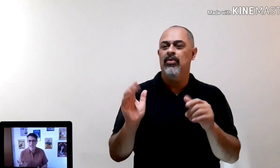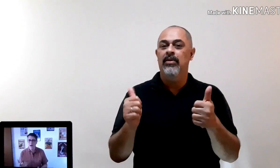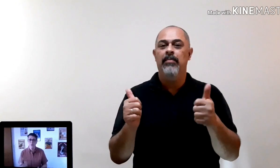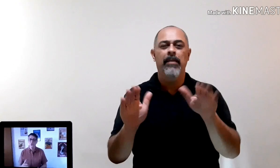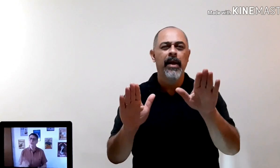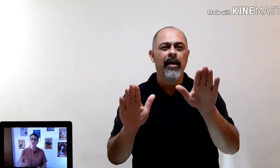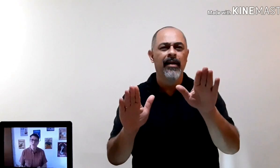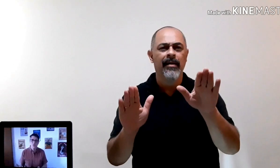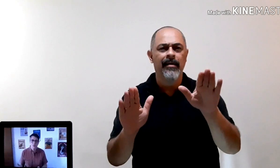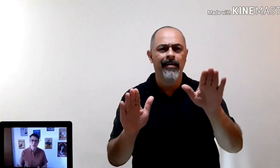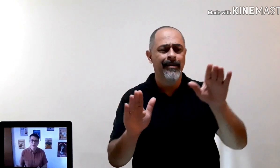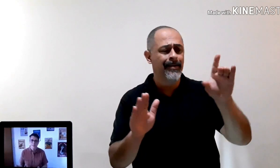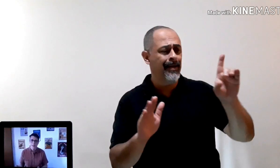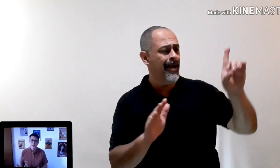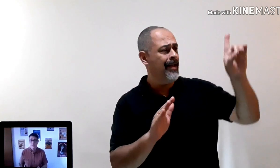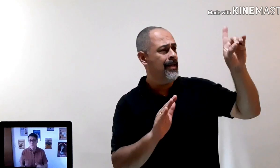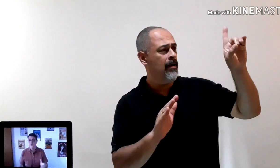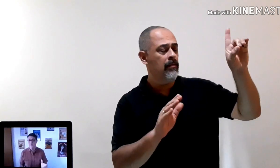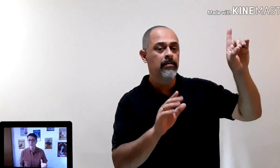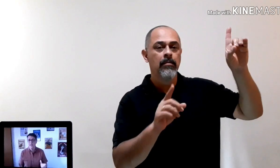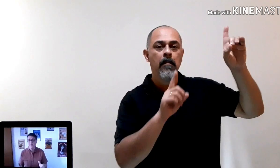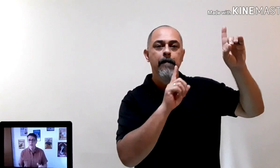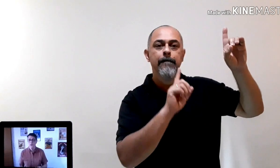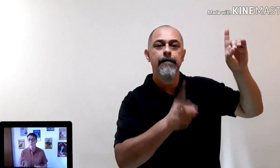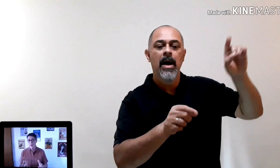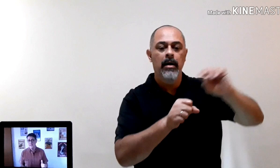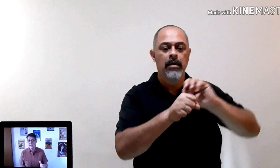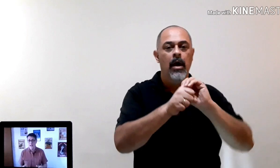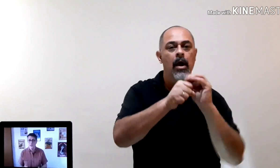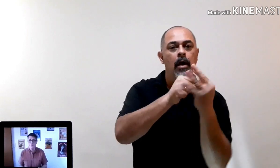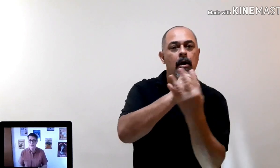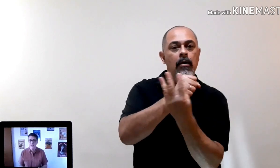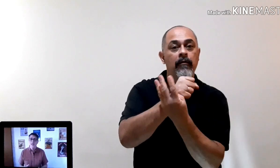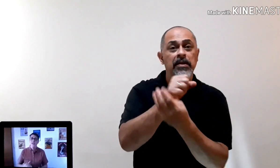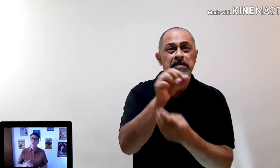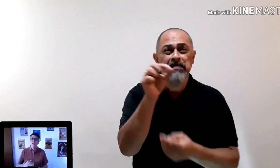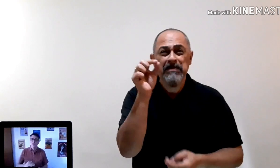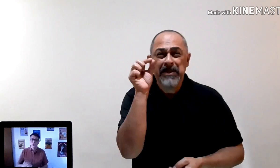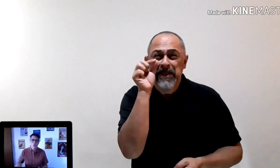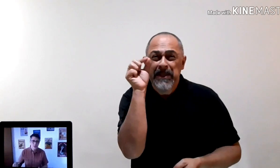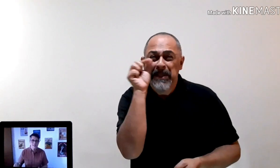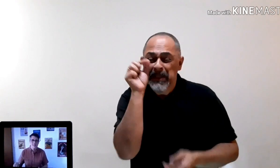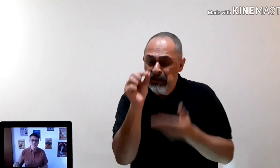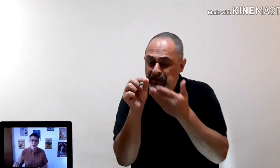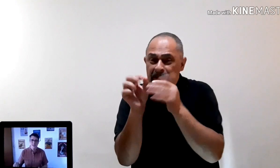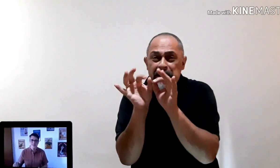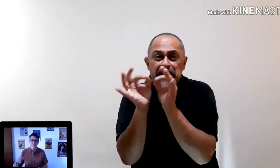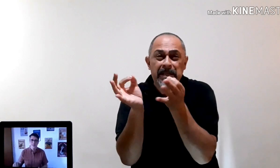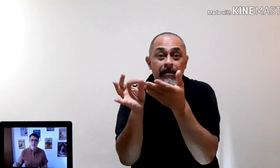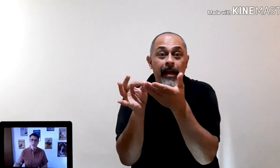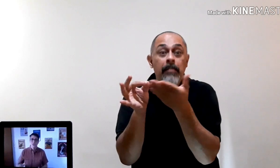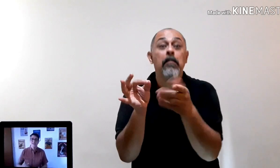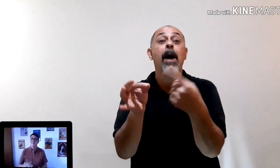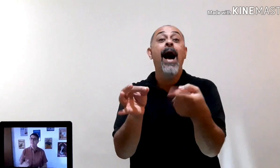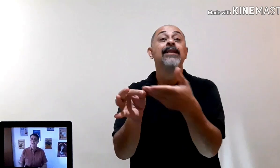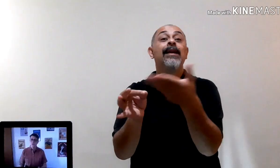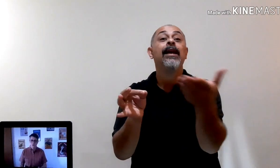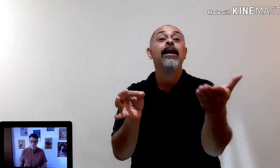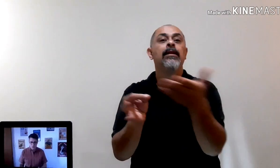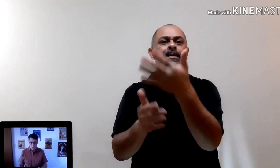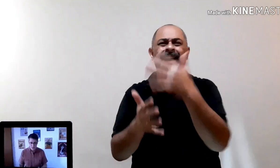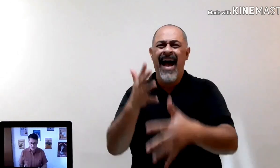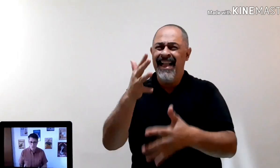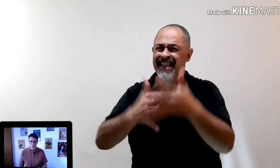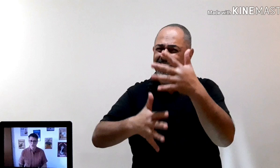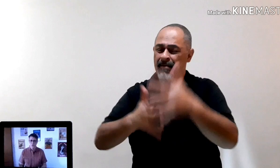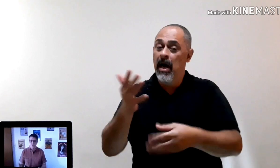de RNA, um bicho ridículo em termos de vida, de complexidade de vida, e tira todas essas bases, né? Tira esses